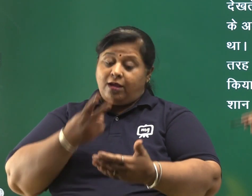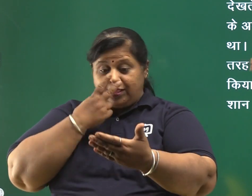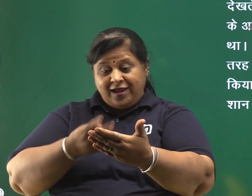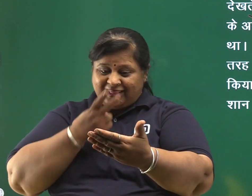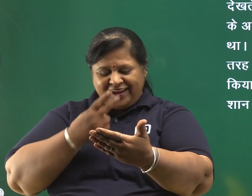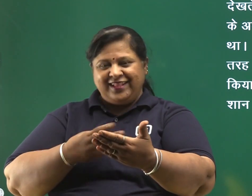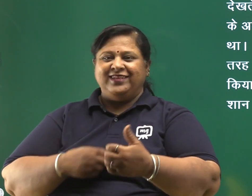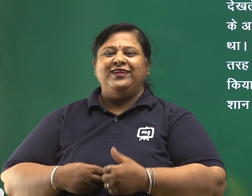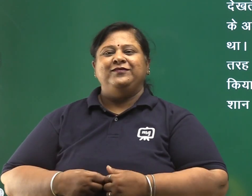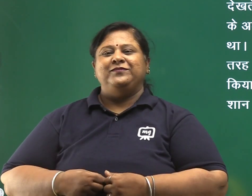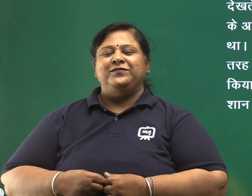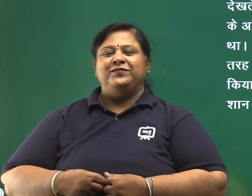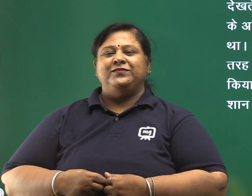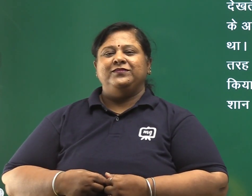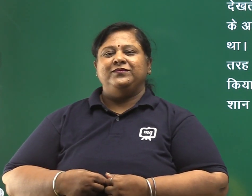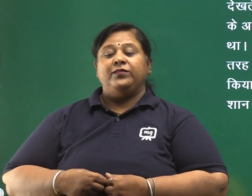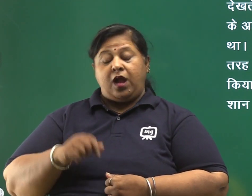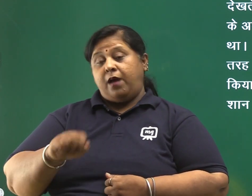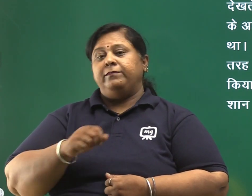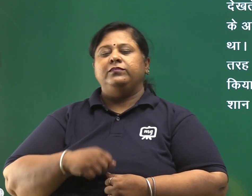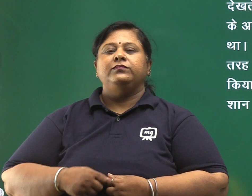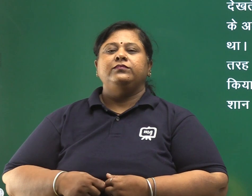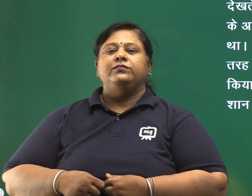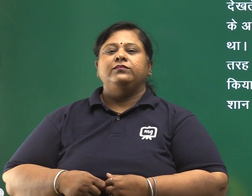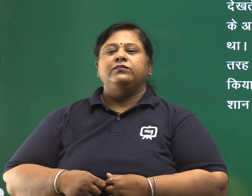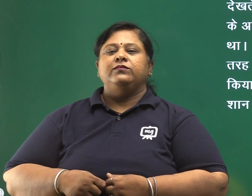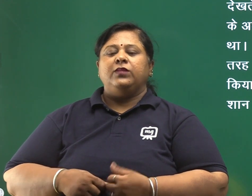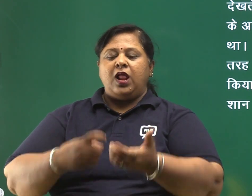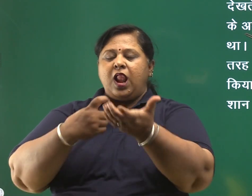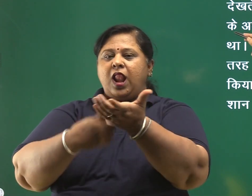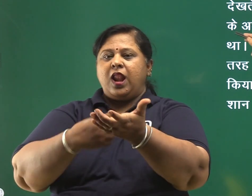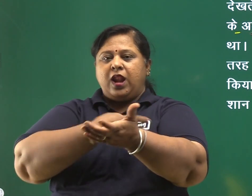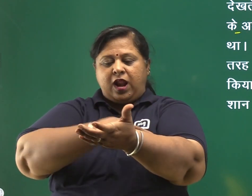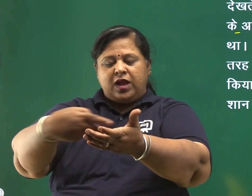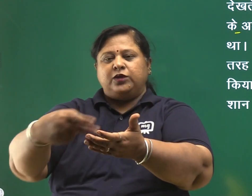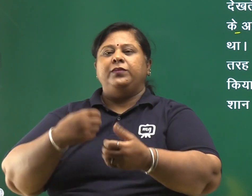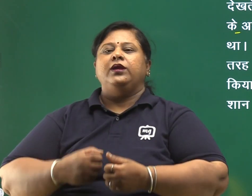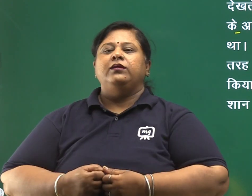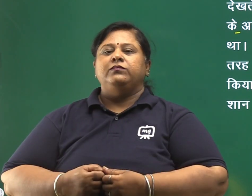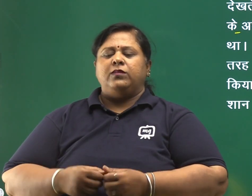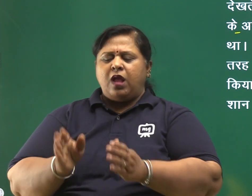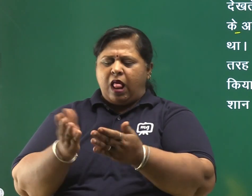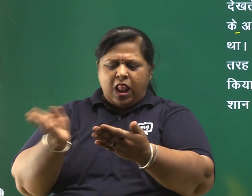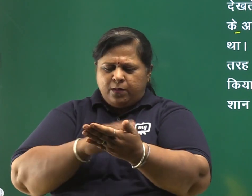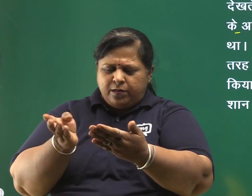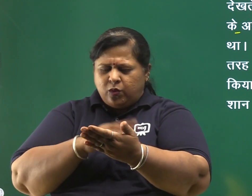देखते रहते थे। अब राजप्पा के एल्बम